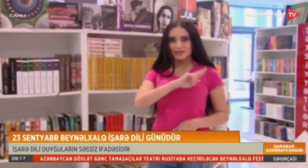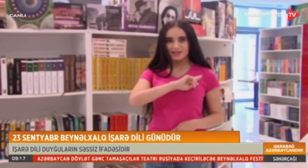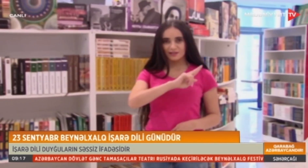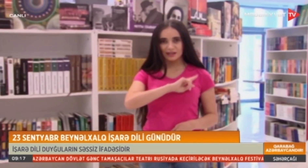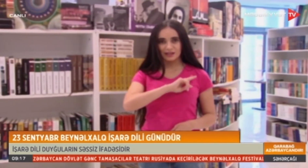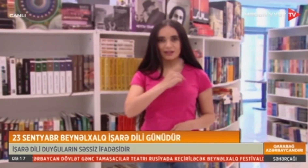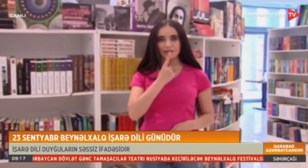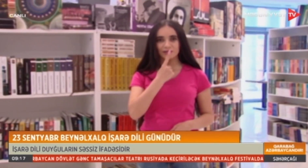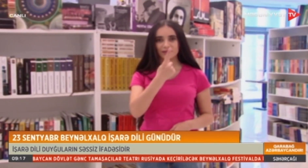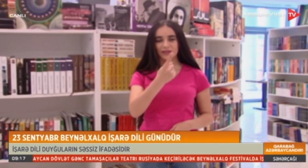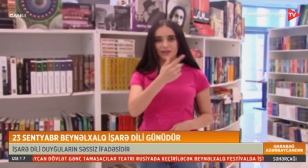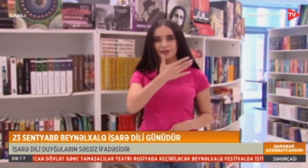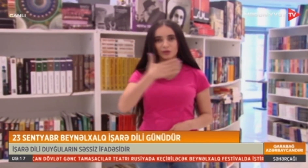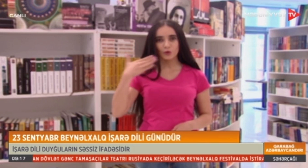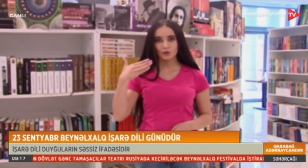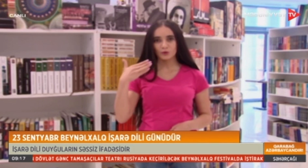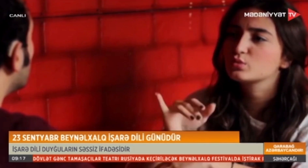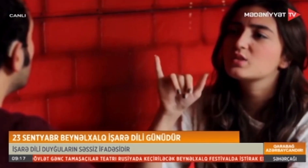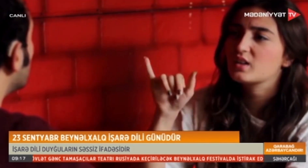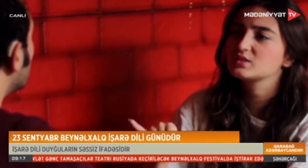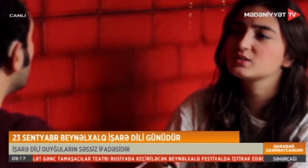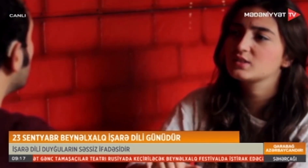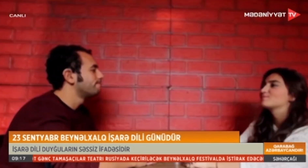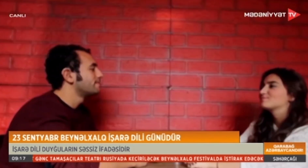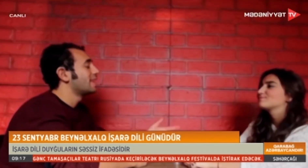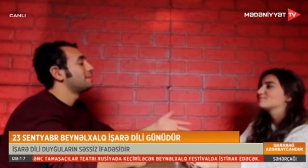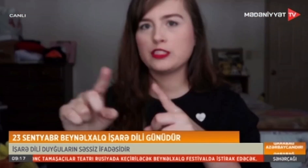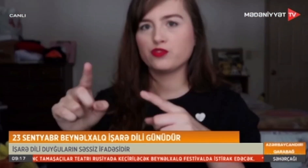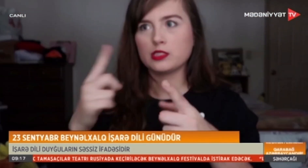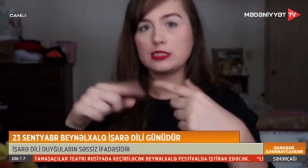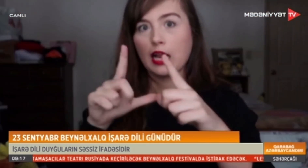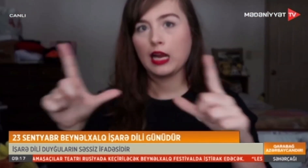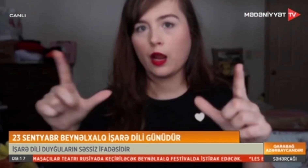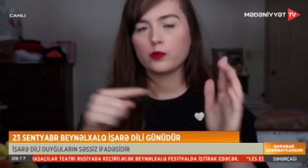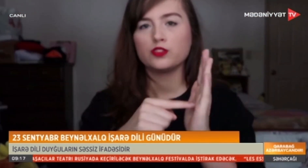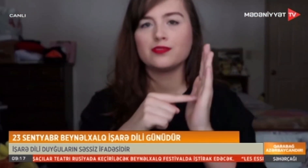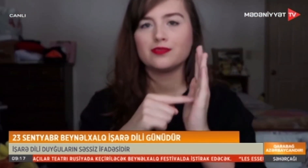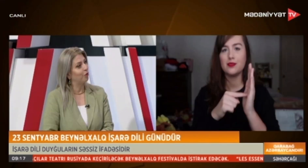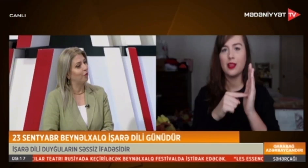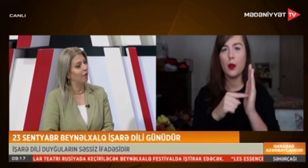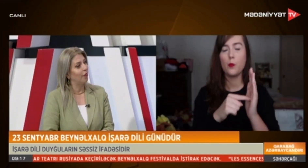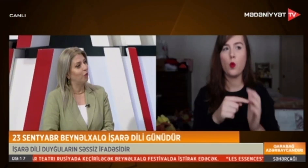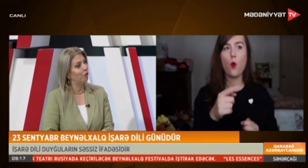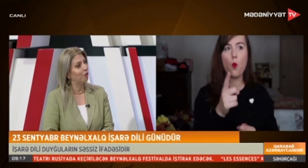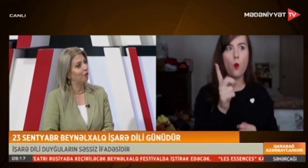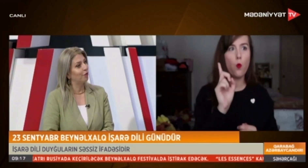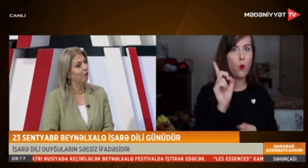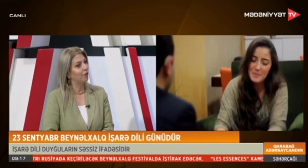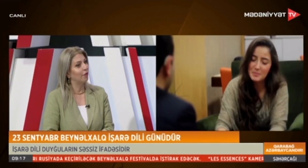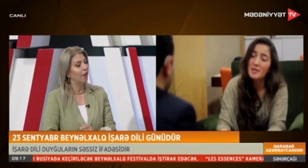sözün kökündən daha çox istifadə olunur. Bəli, şəkilçidən istifadə etmirlər. O proses necə olur? Maraqlıdır onun tamaşaçılara da.